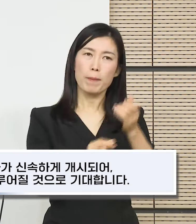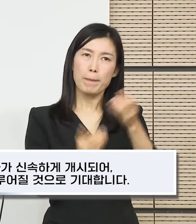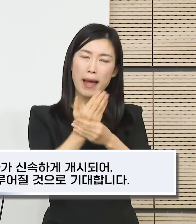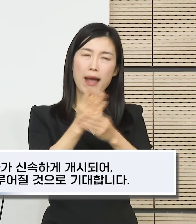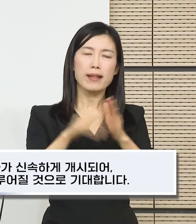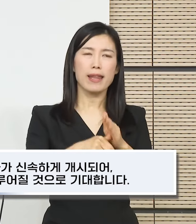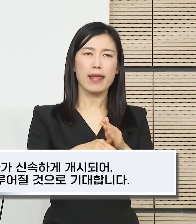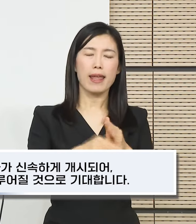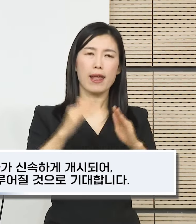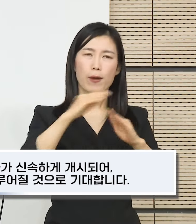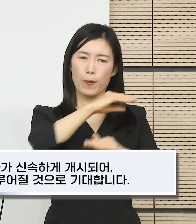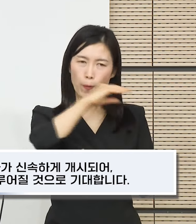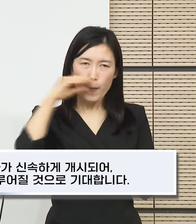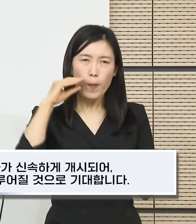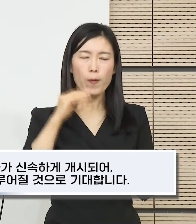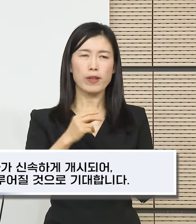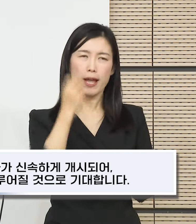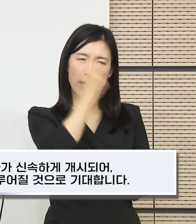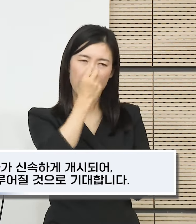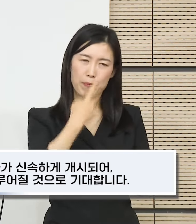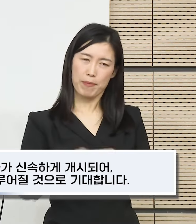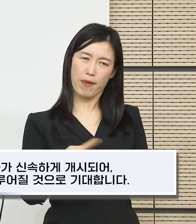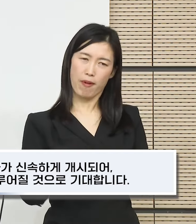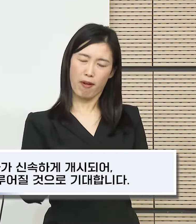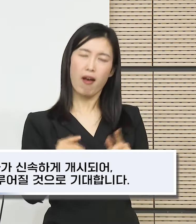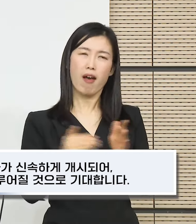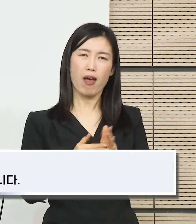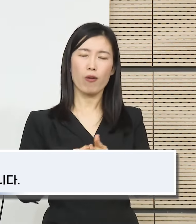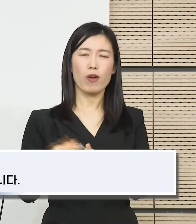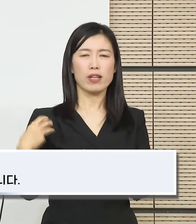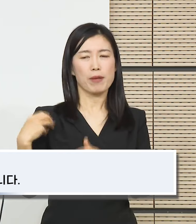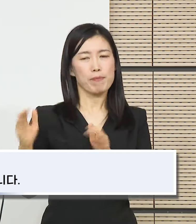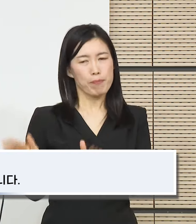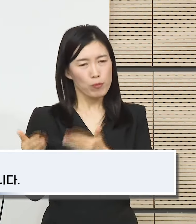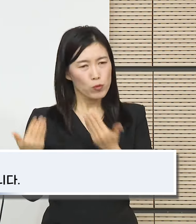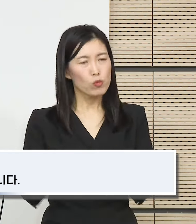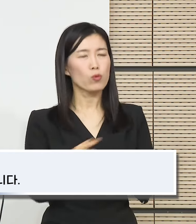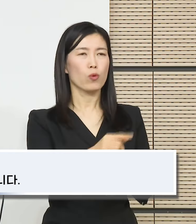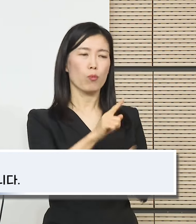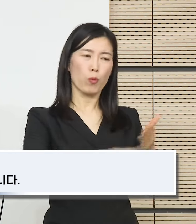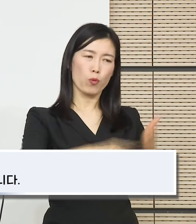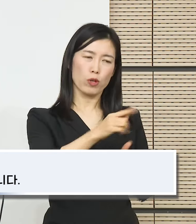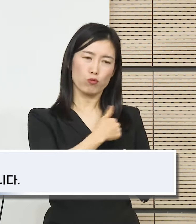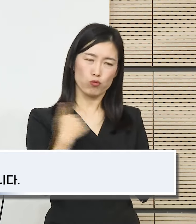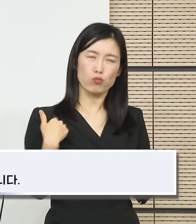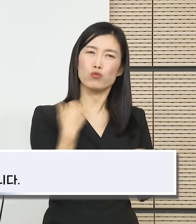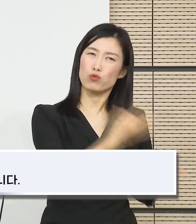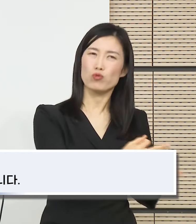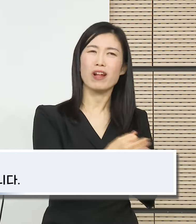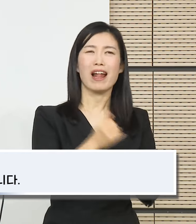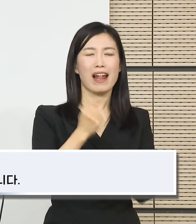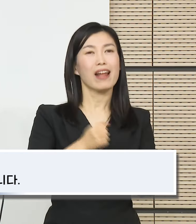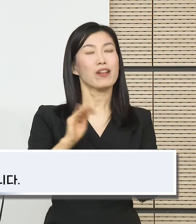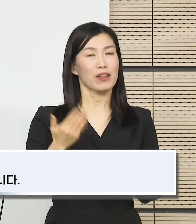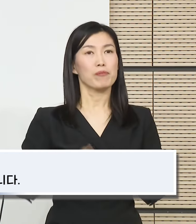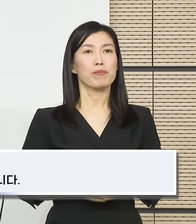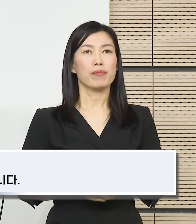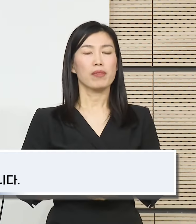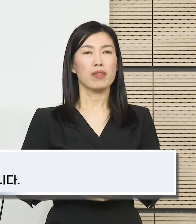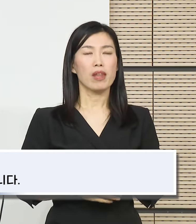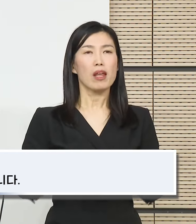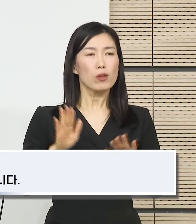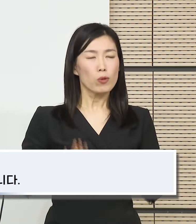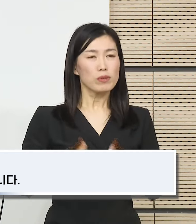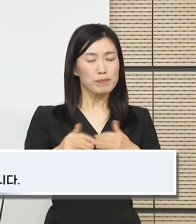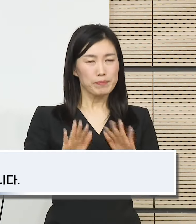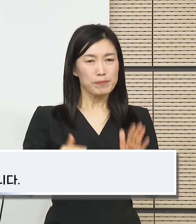감정이 이루어질 것으로 기대합니다. 또한 환자와 그 가족이 안게 되는 의료사고